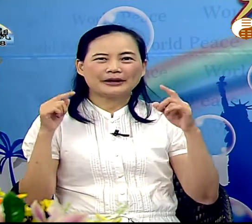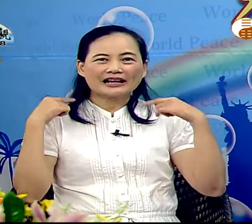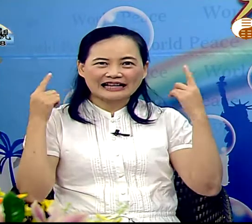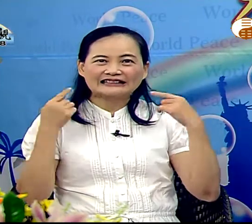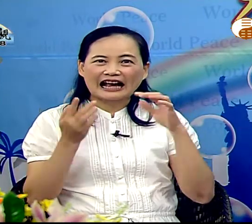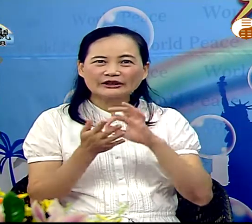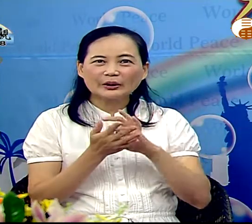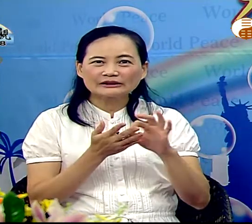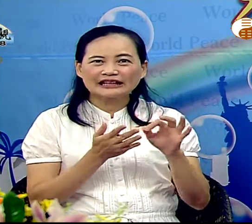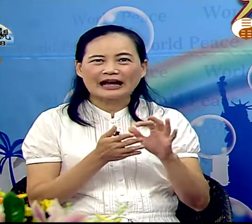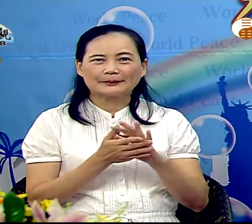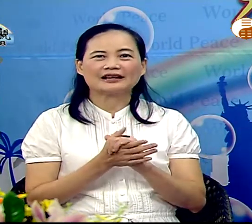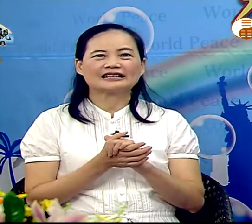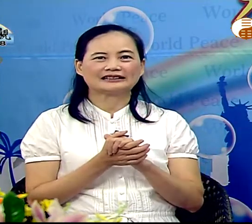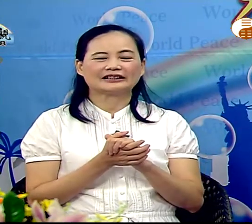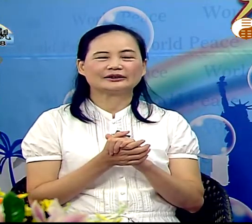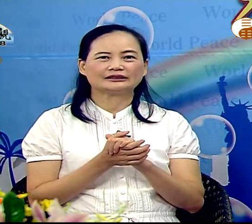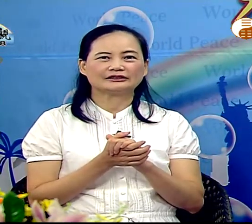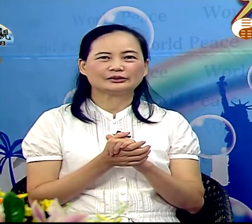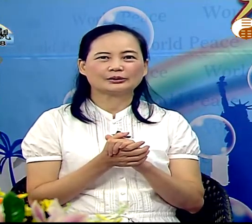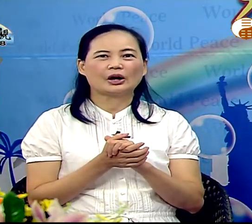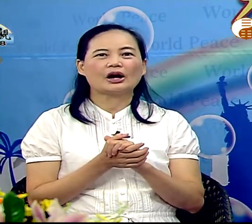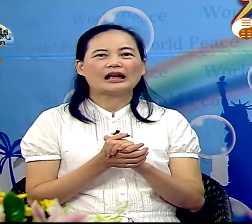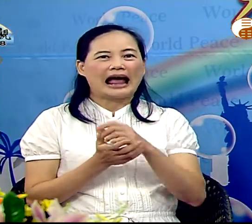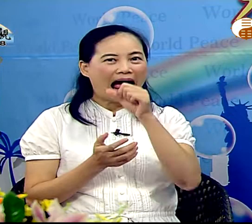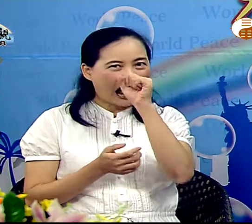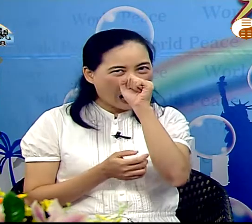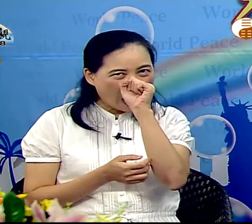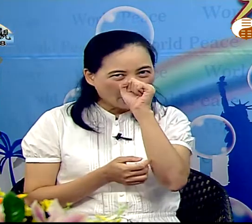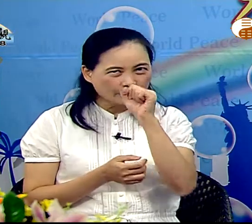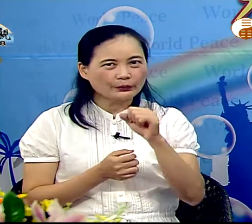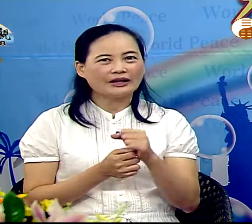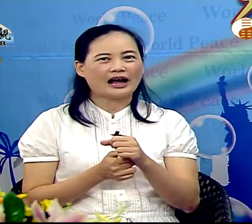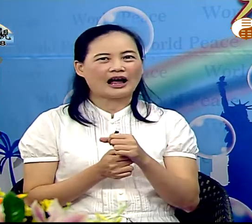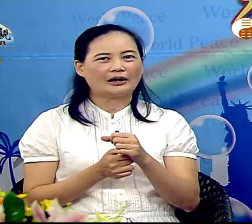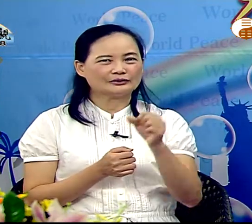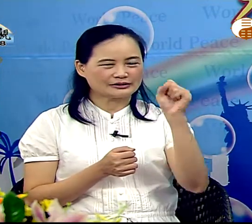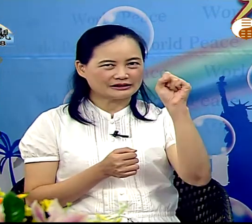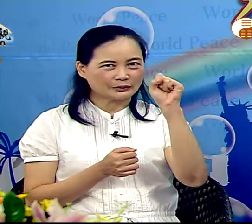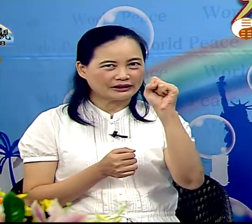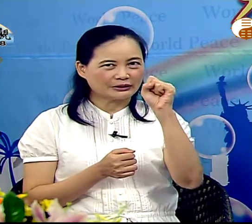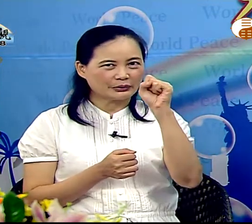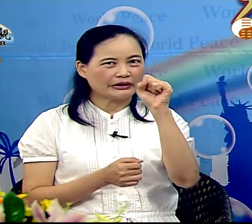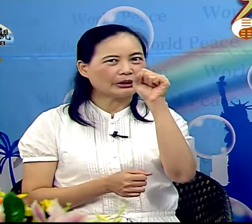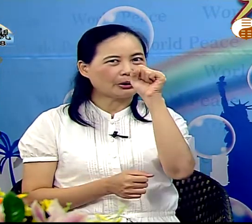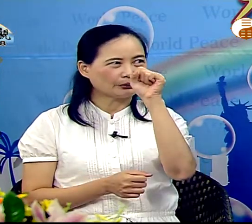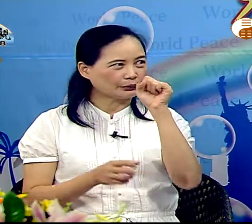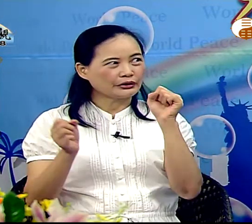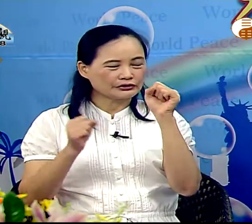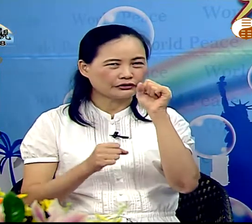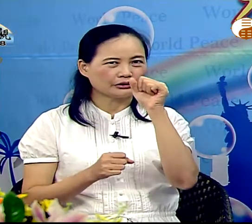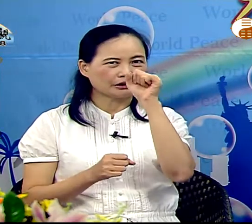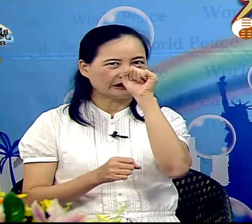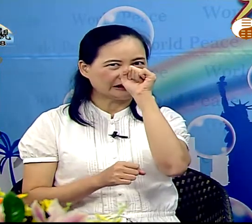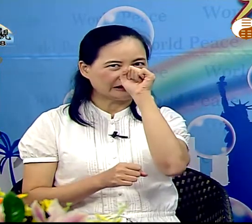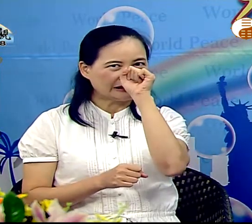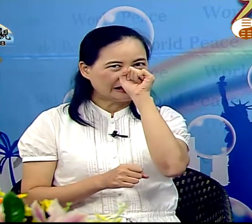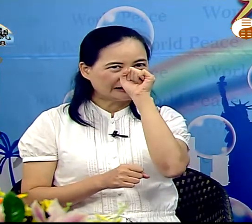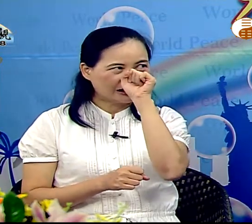较常常用的啦，比较常常用的就说好，问好，就是握一个拳头，左右手都可以，然后